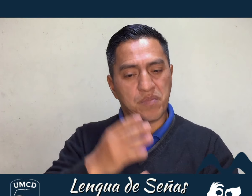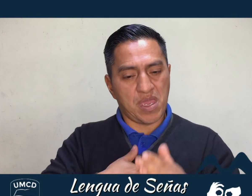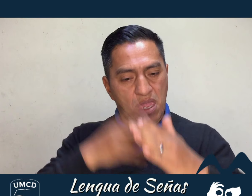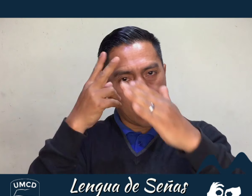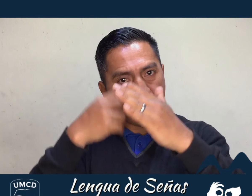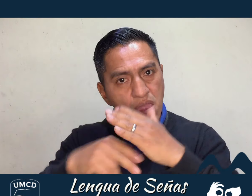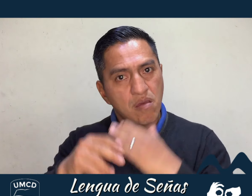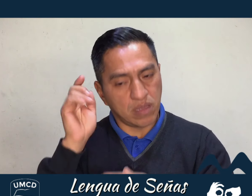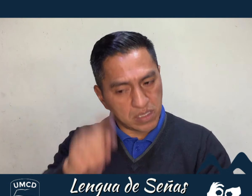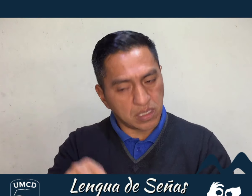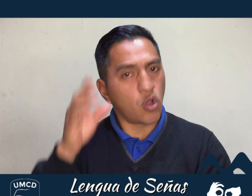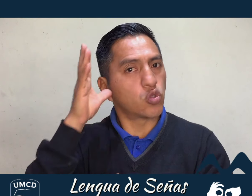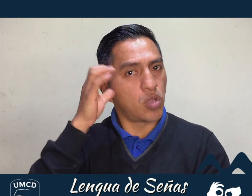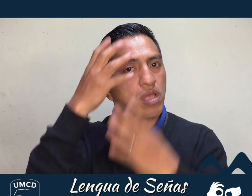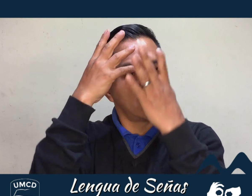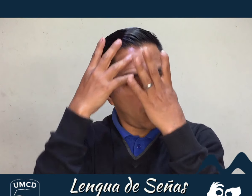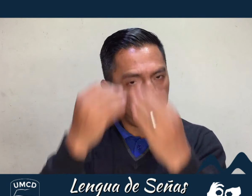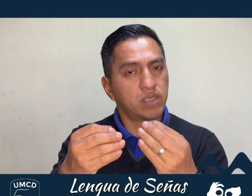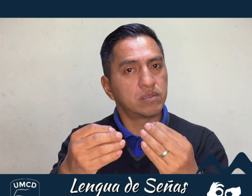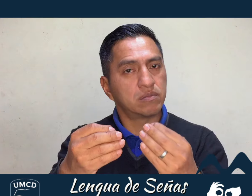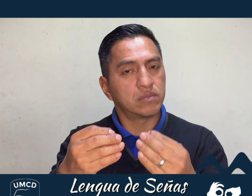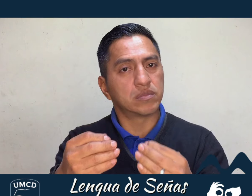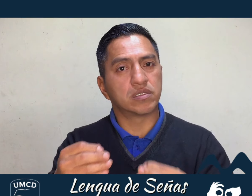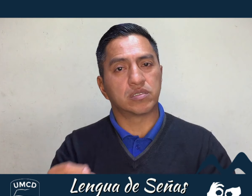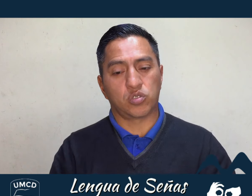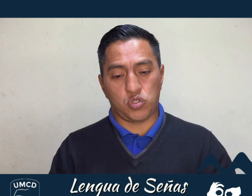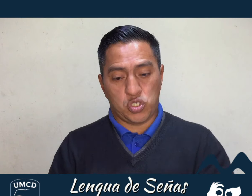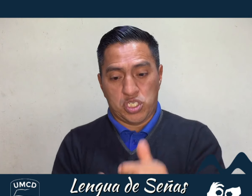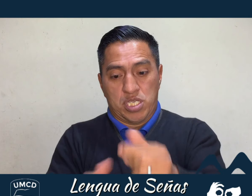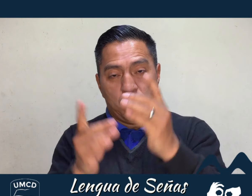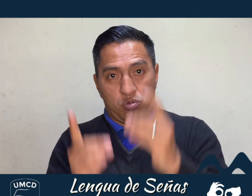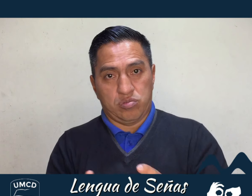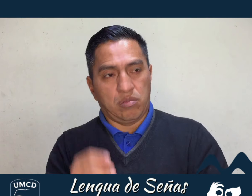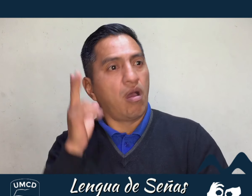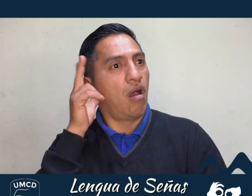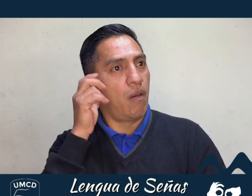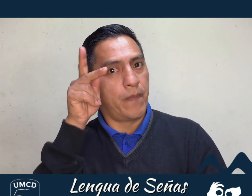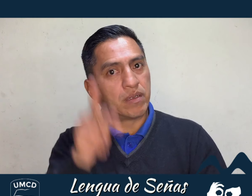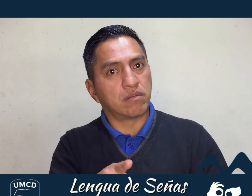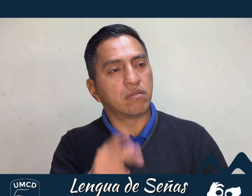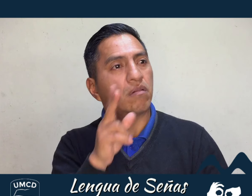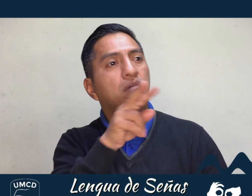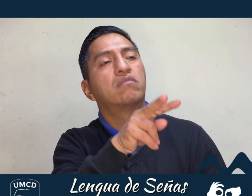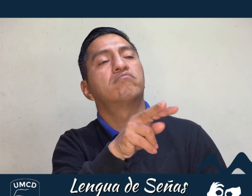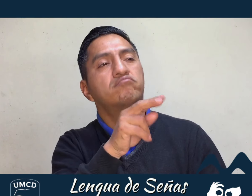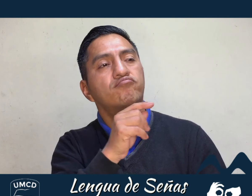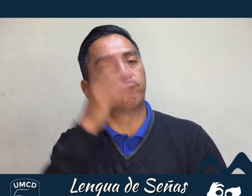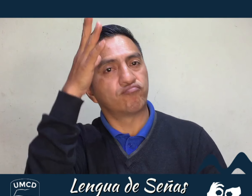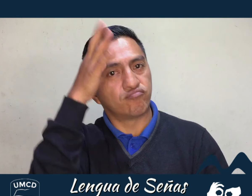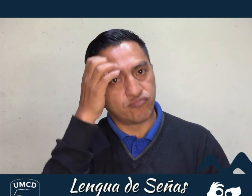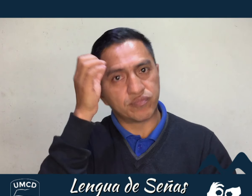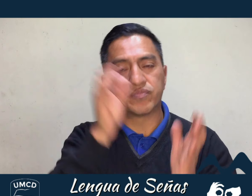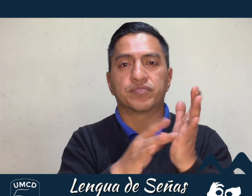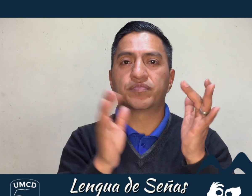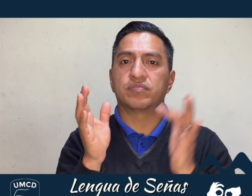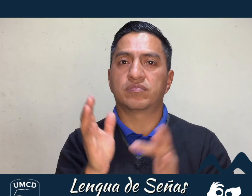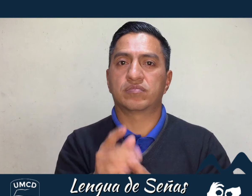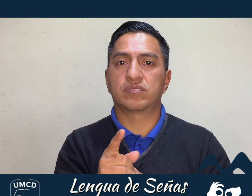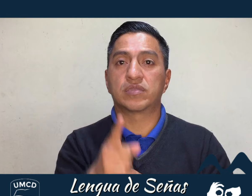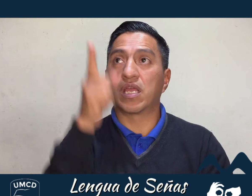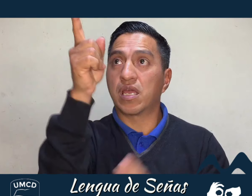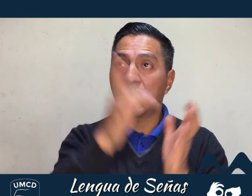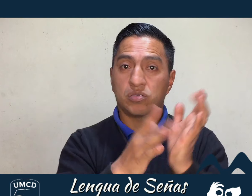a mi Hijo. Eso fue lo que dijo Dios. Así, todos nosotros somos llamados a creer en